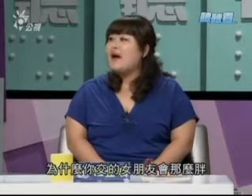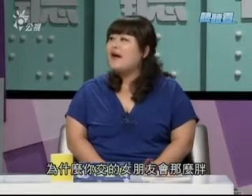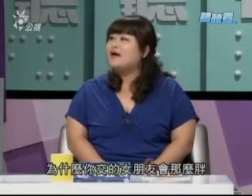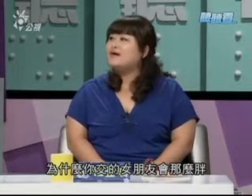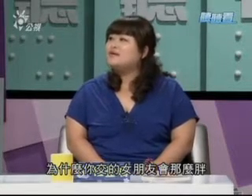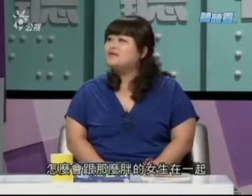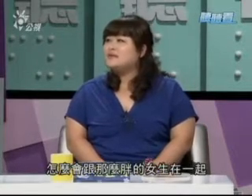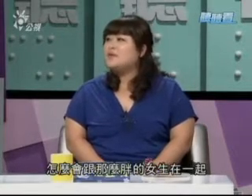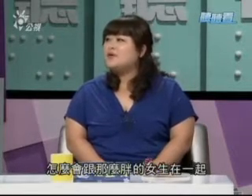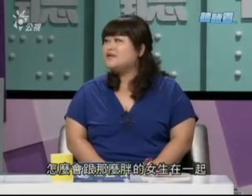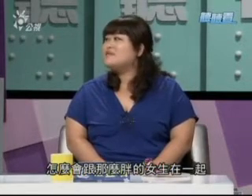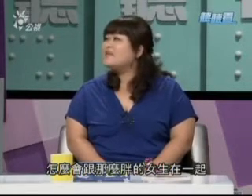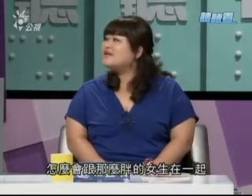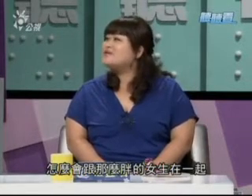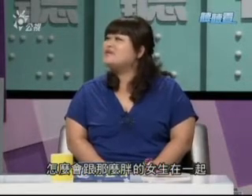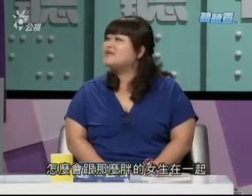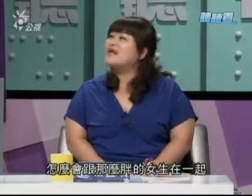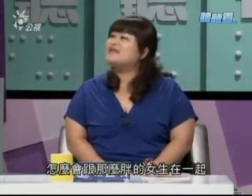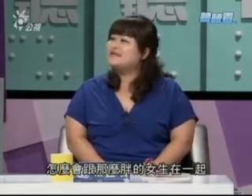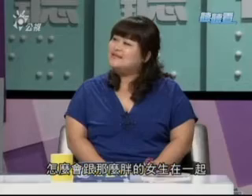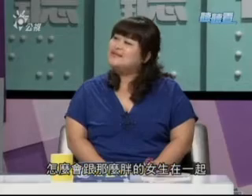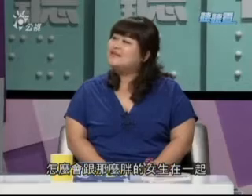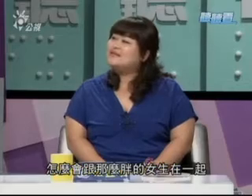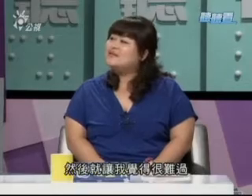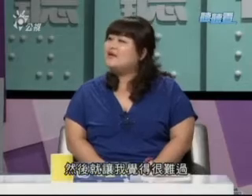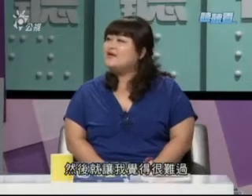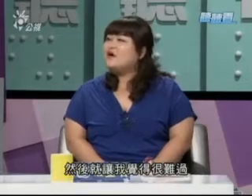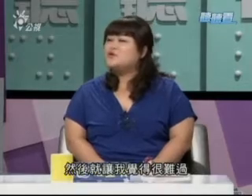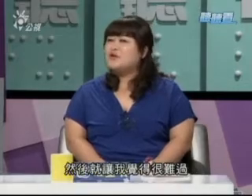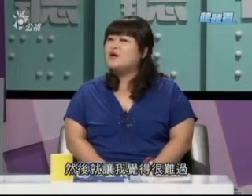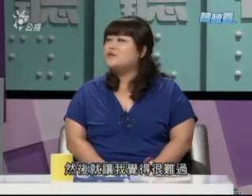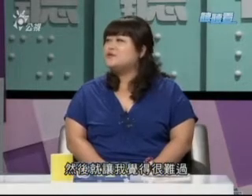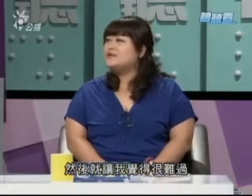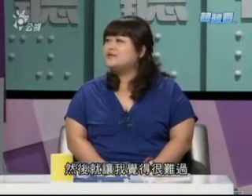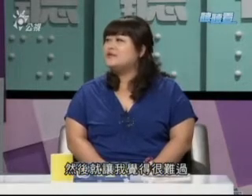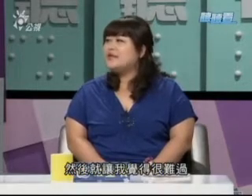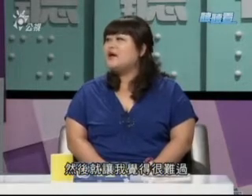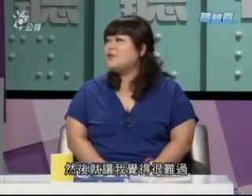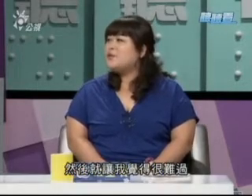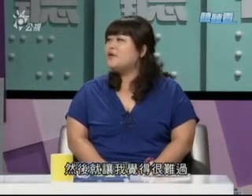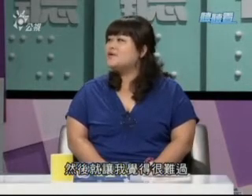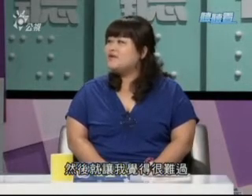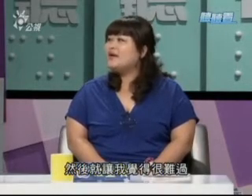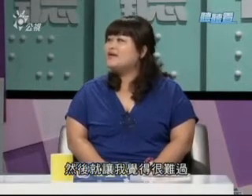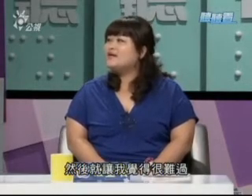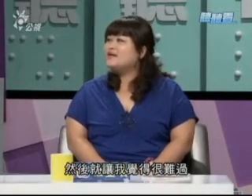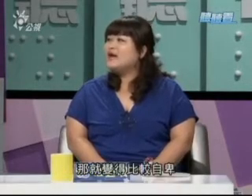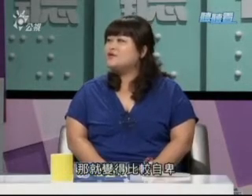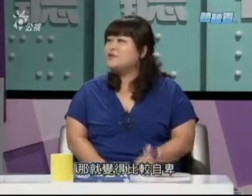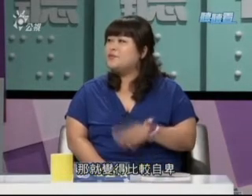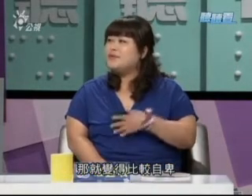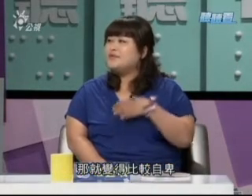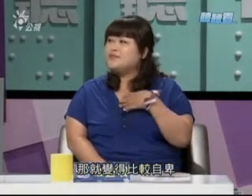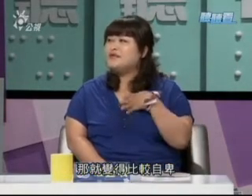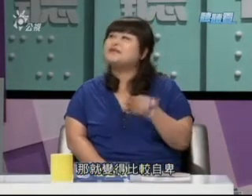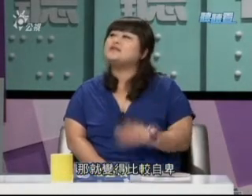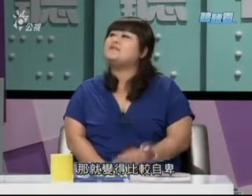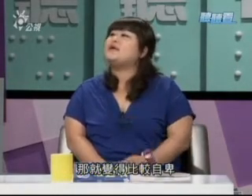胖，怎么会跟那么胖的女生在一起？对，然后我就让我觉得很难过，对，那就变得比较自卑。